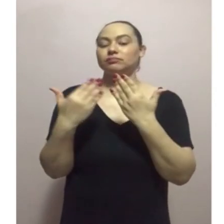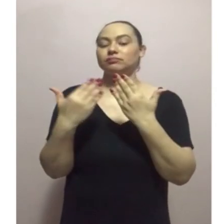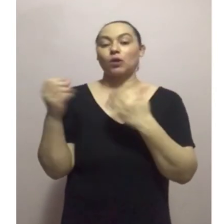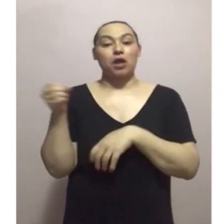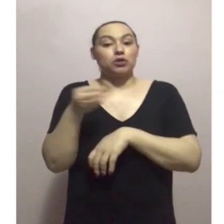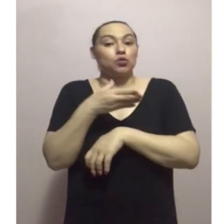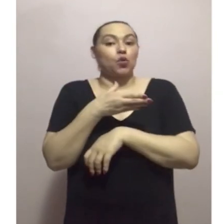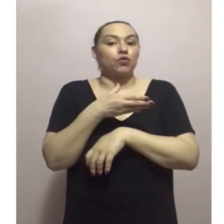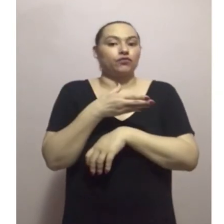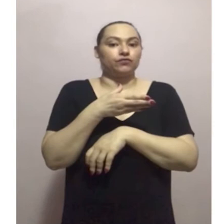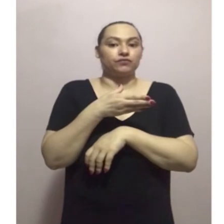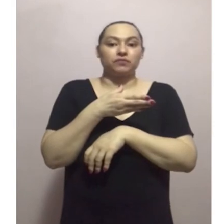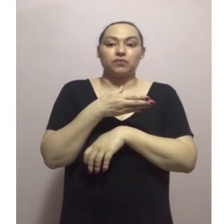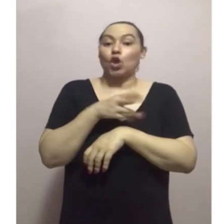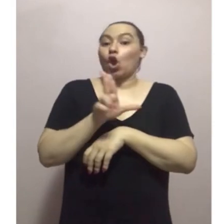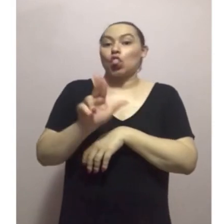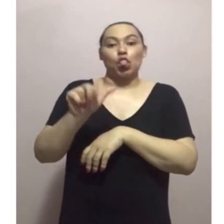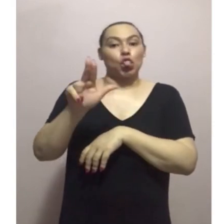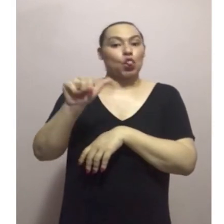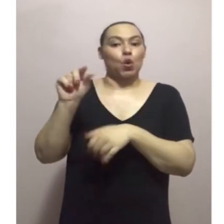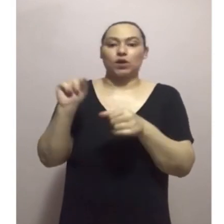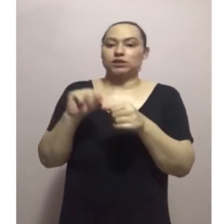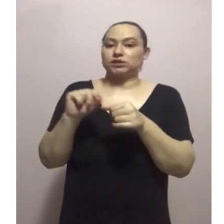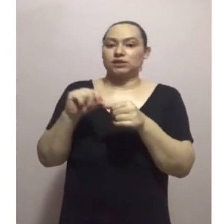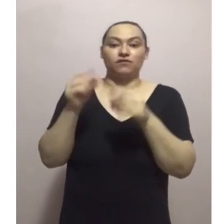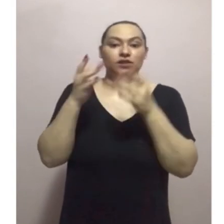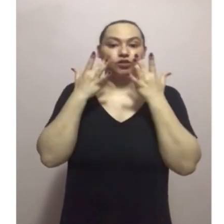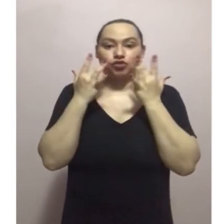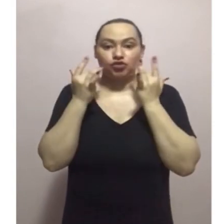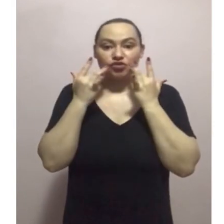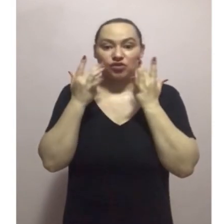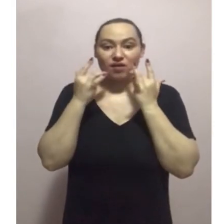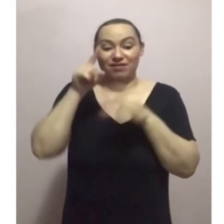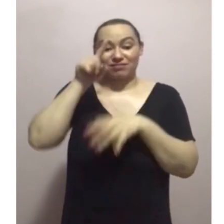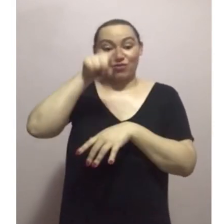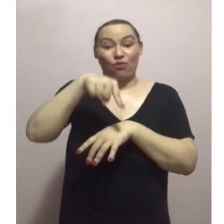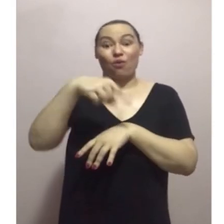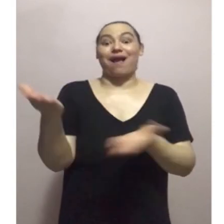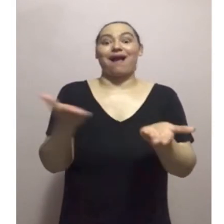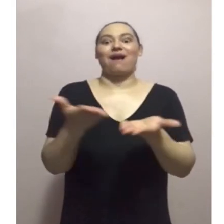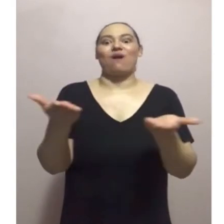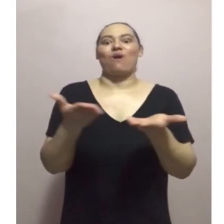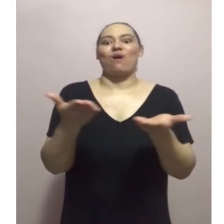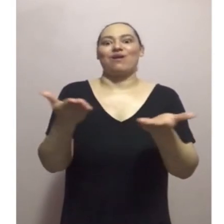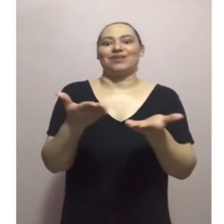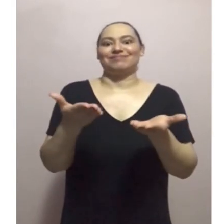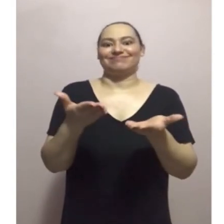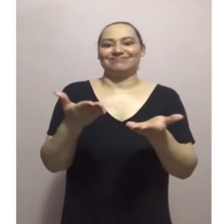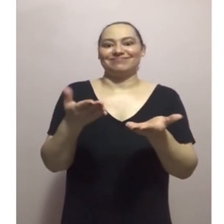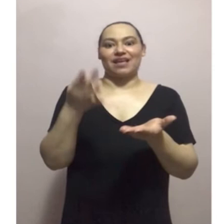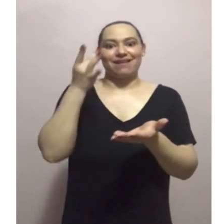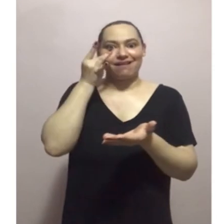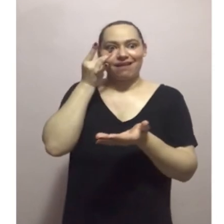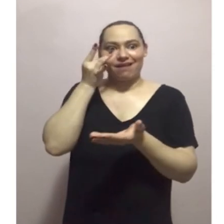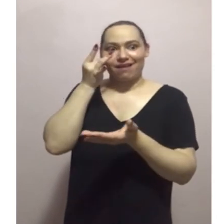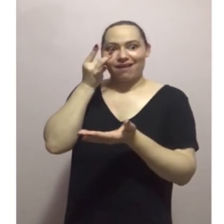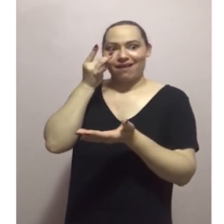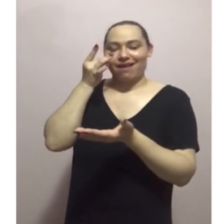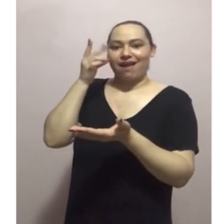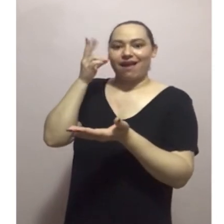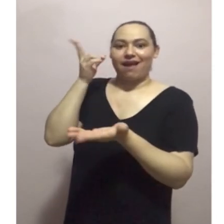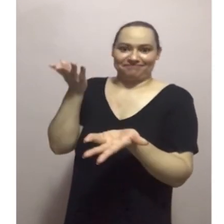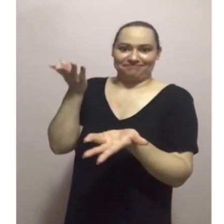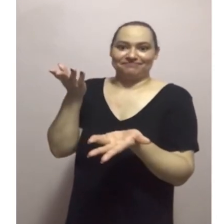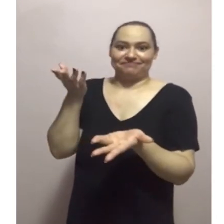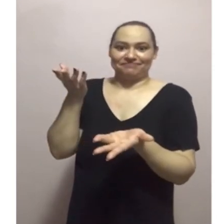é uma coisa nova, por exemplo, nunca se fez, né, teatro dessa forma, né, ao vivo.